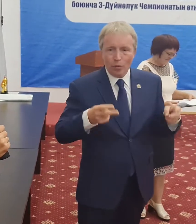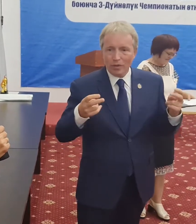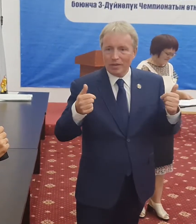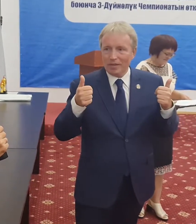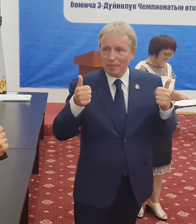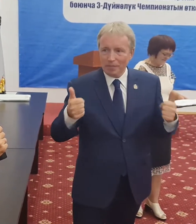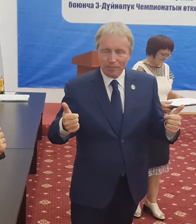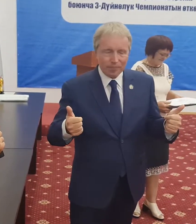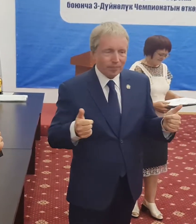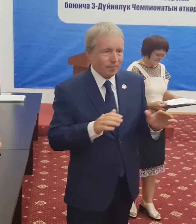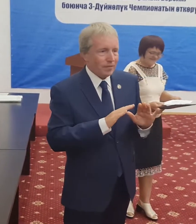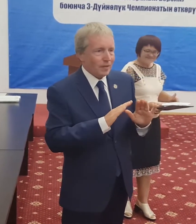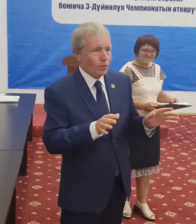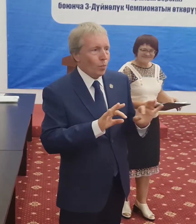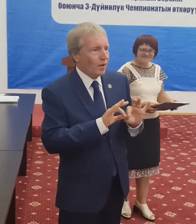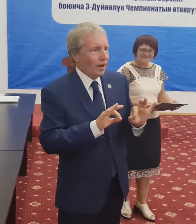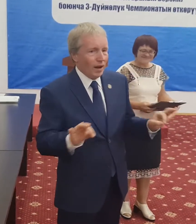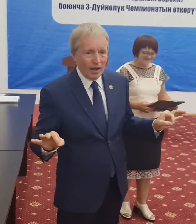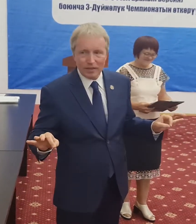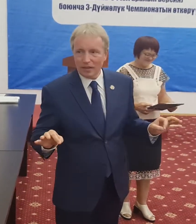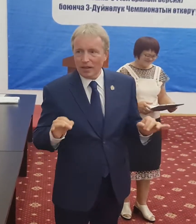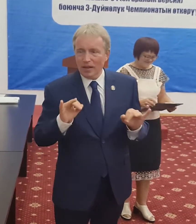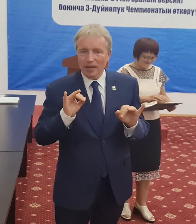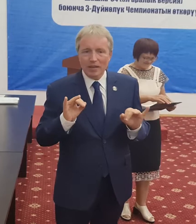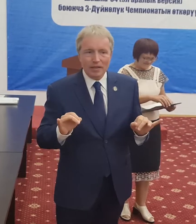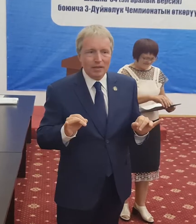кормили нас великолепно, все было прекрасно.